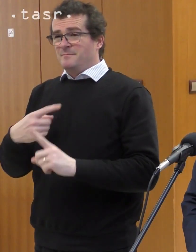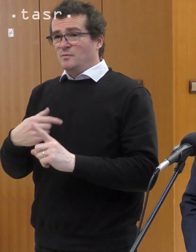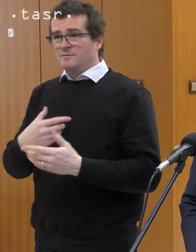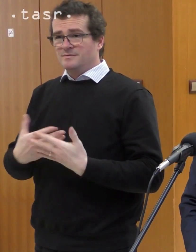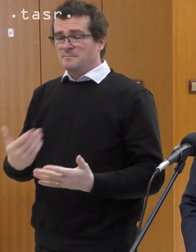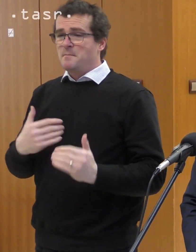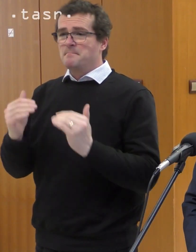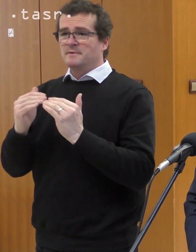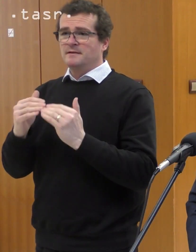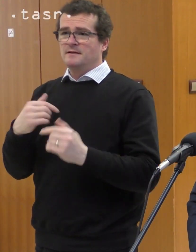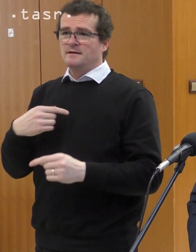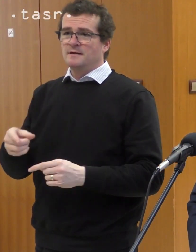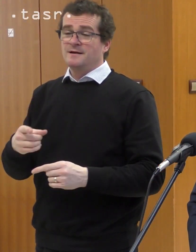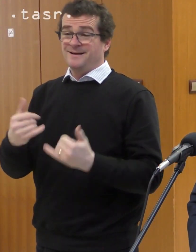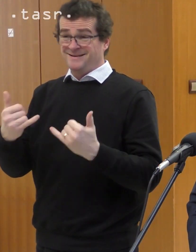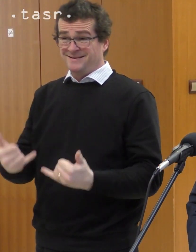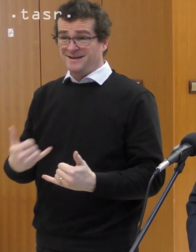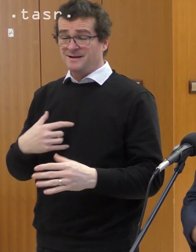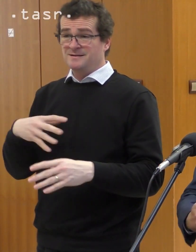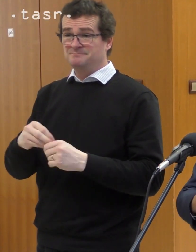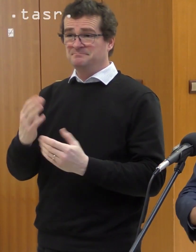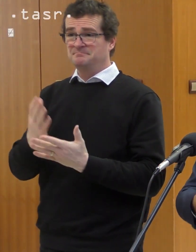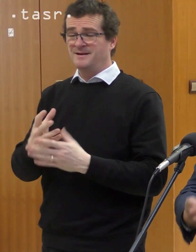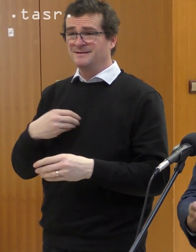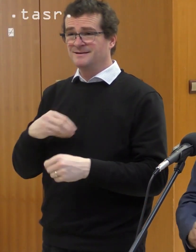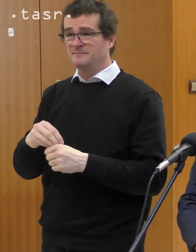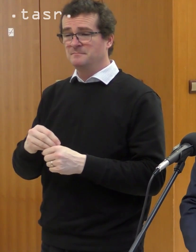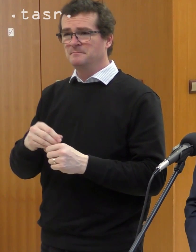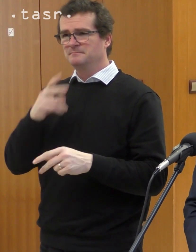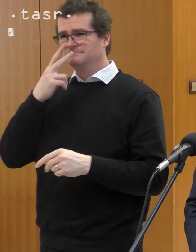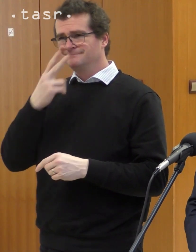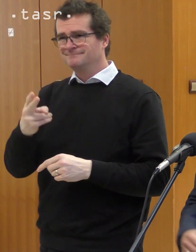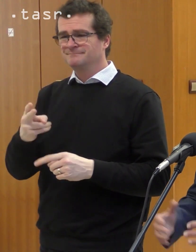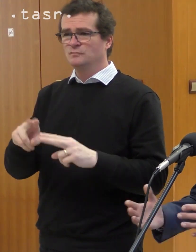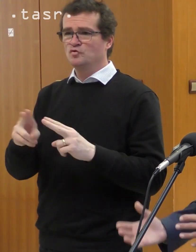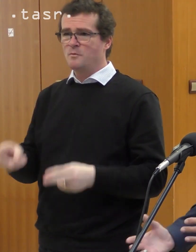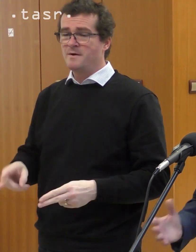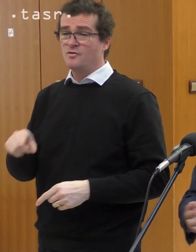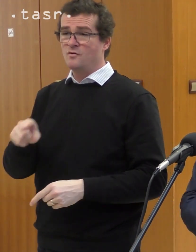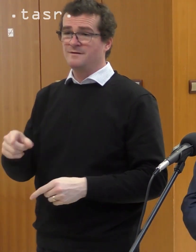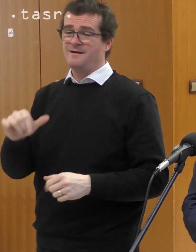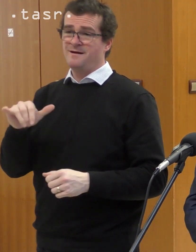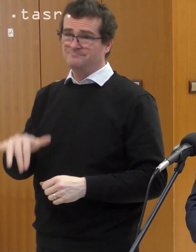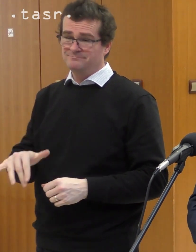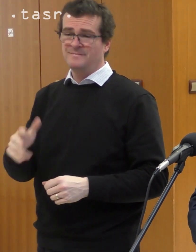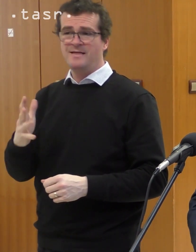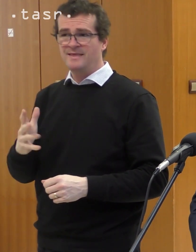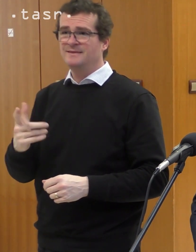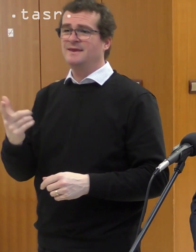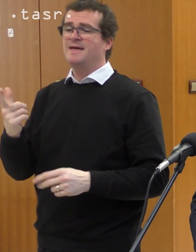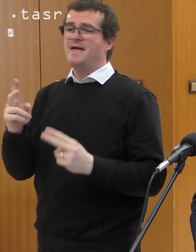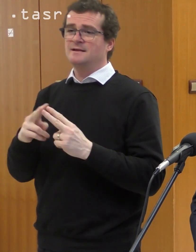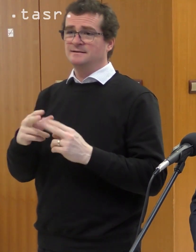nemáme ani kritériá v súčasnosti etablované, na základe ktorých by sa posudzovali domácnosti, ktorá je a ktorá nie je energeticky